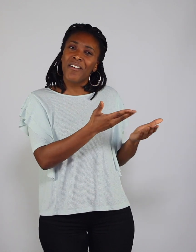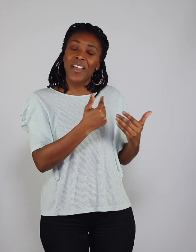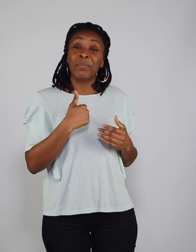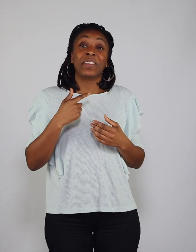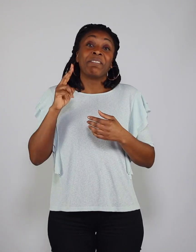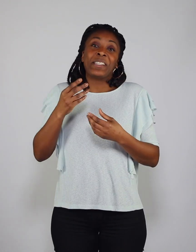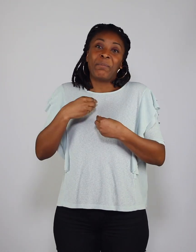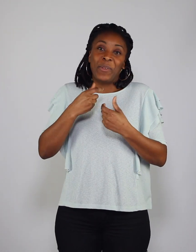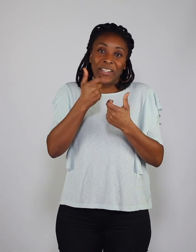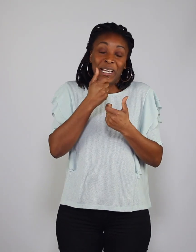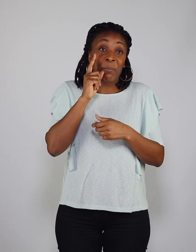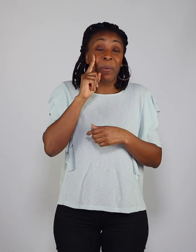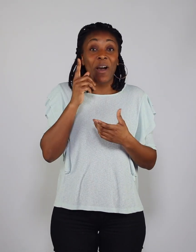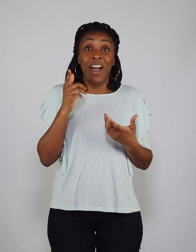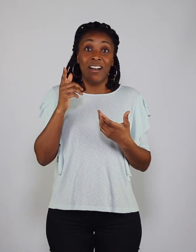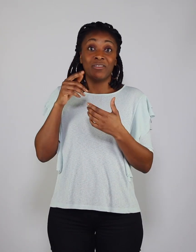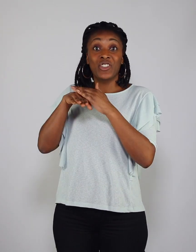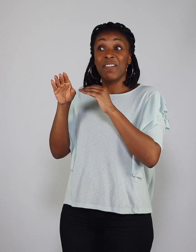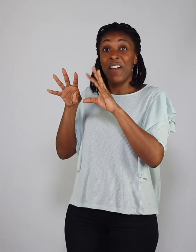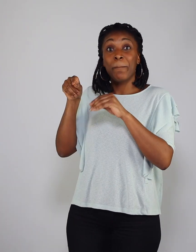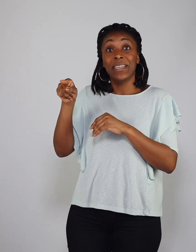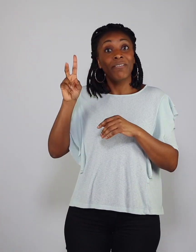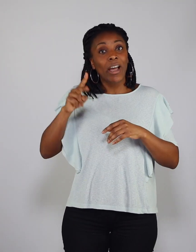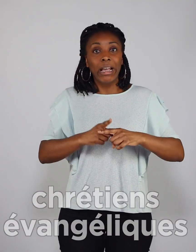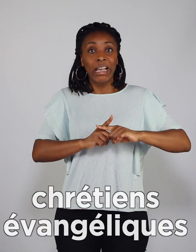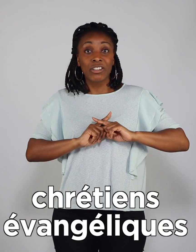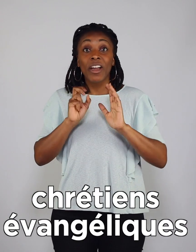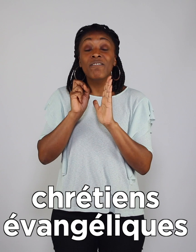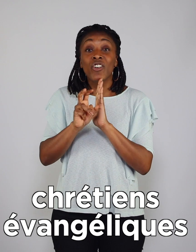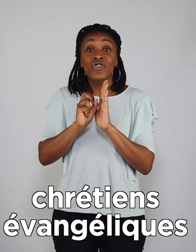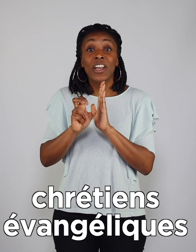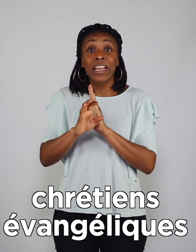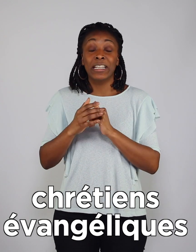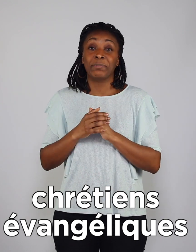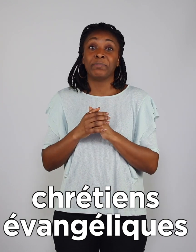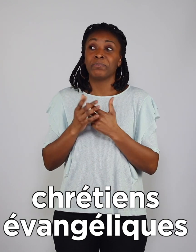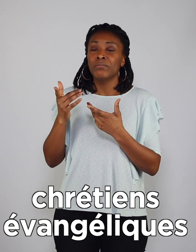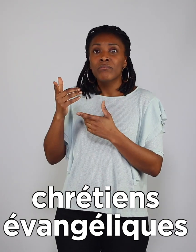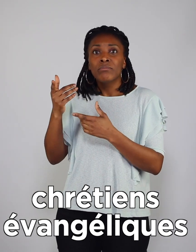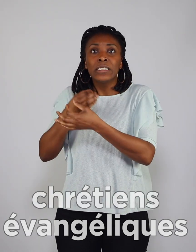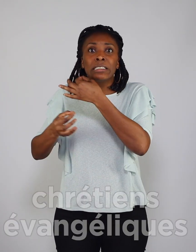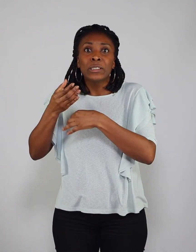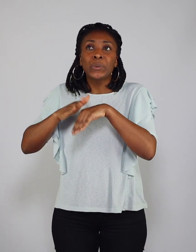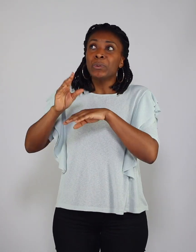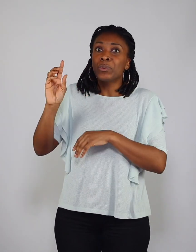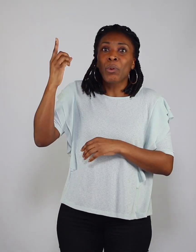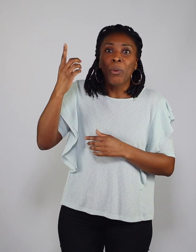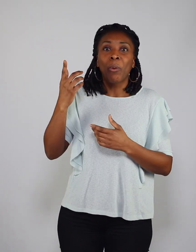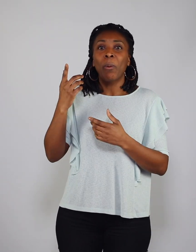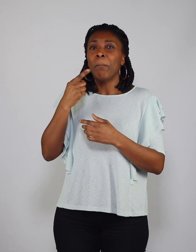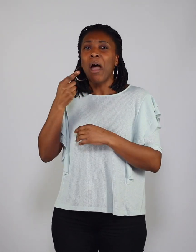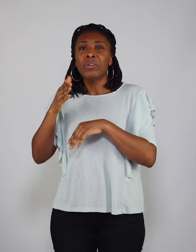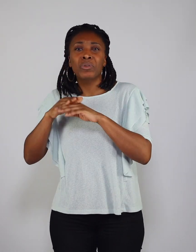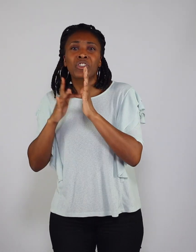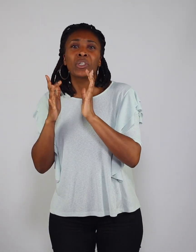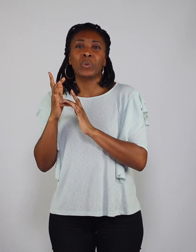Et ça me fait rire parce que là où je suis tombée dans une famille chrétienne évangélique. Alors ils ont commencé à me parler de Dieu, ils ont commencé